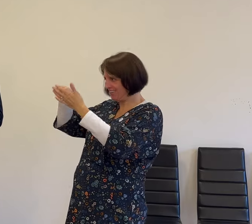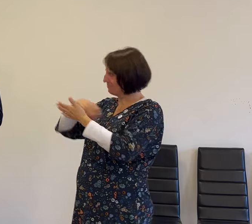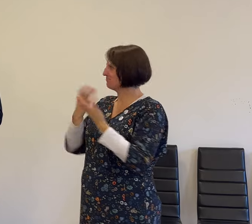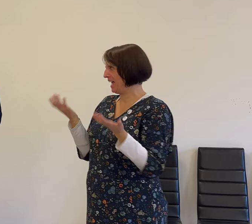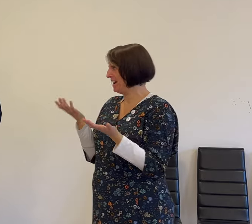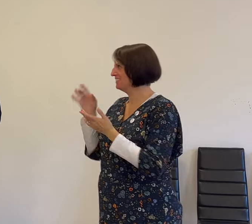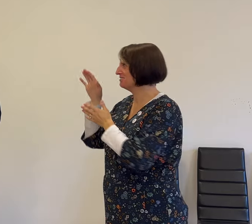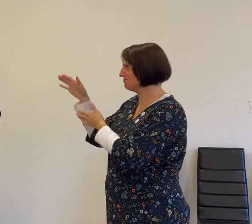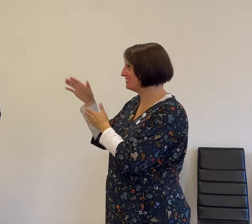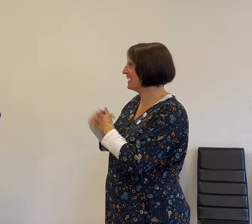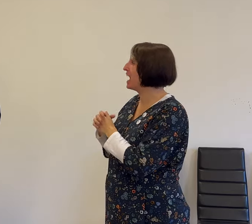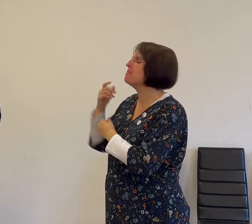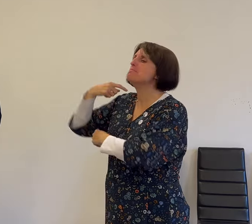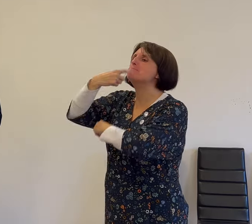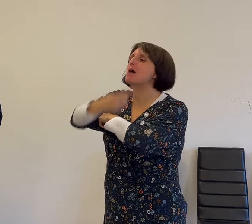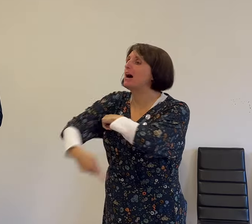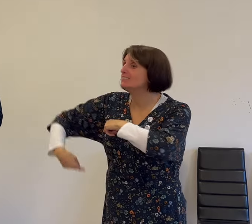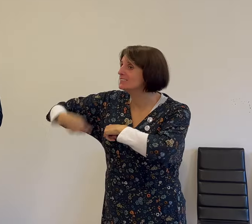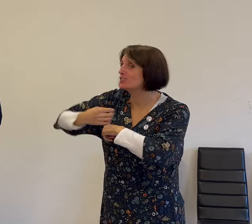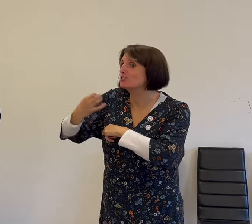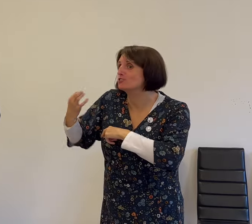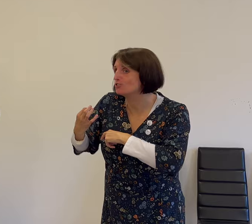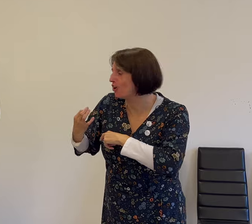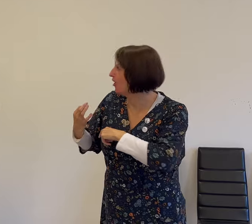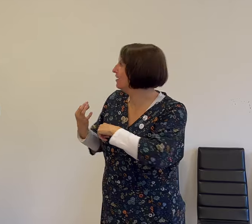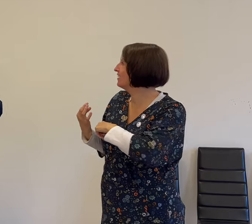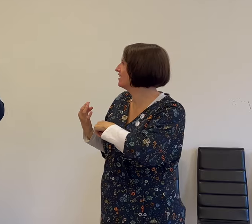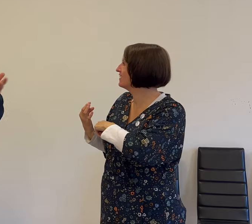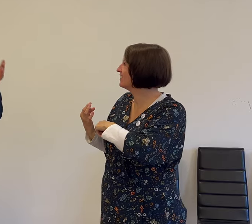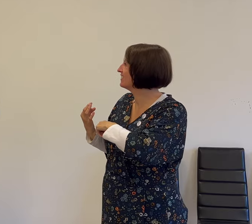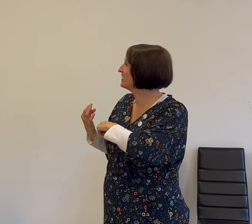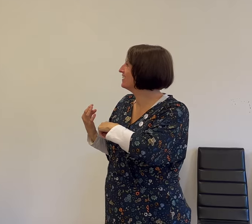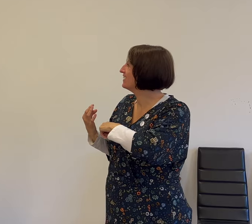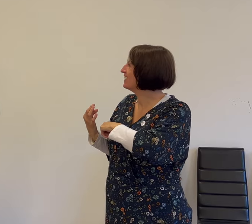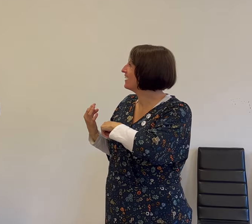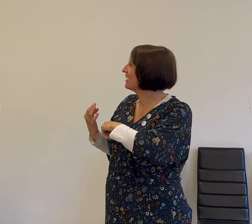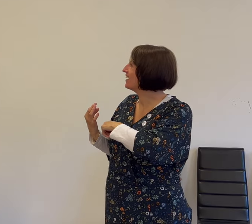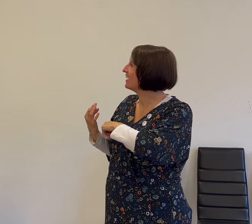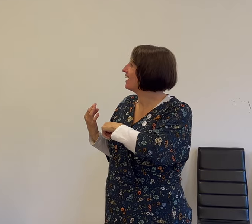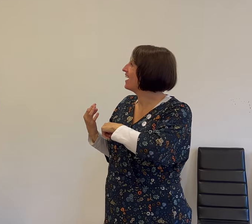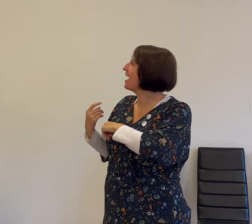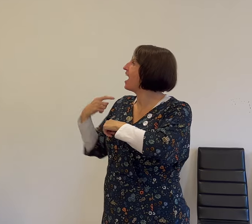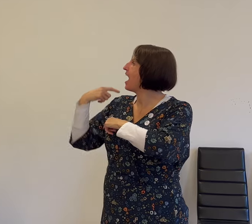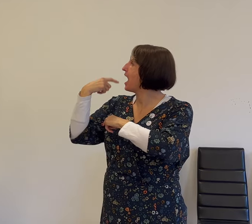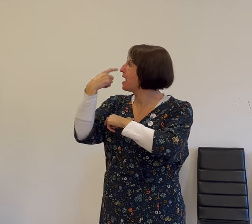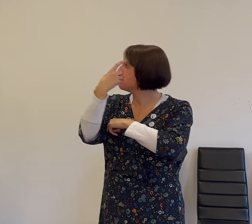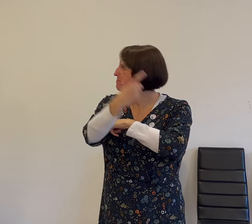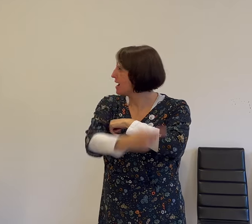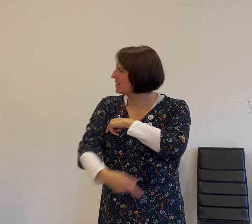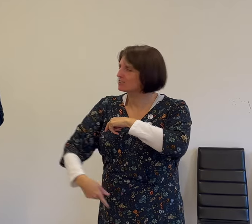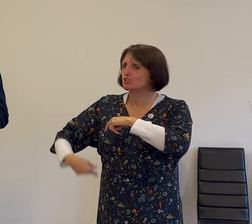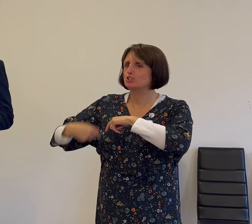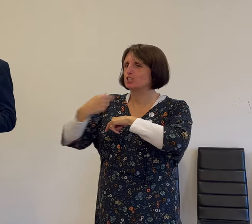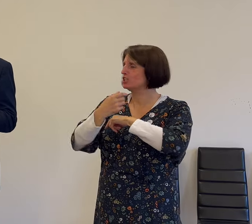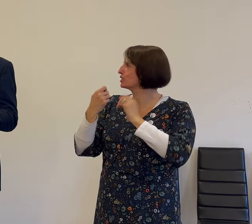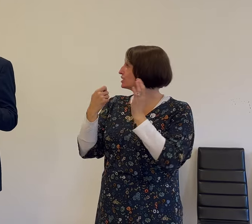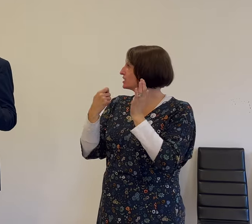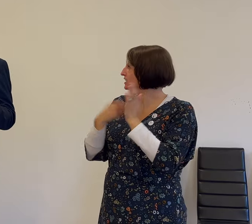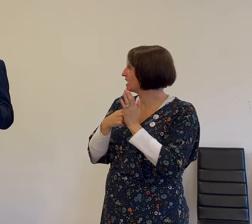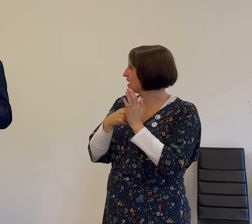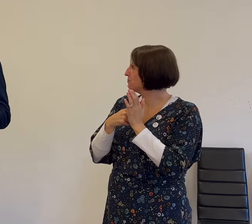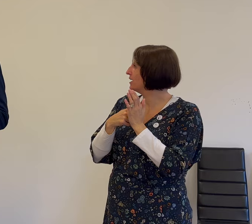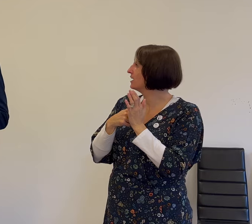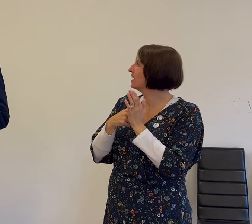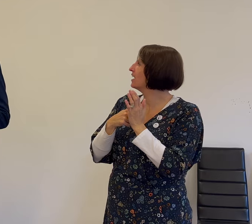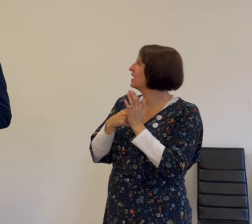Nějaký nápad, co to je pancíř? U tanku většina ví, to je pancéřované, to, co vás kryje. Dneska bychom to